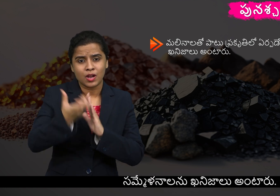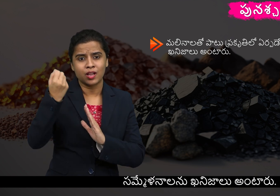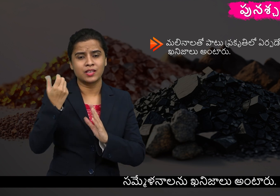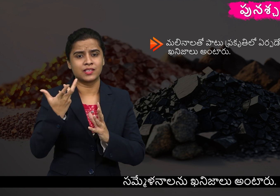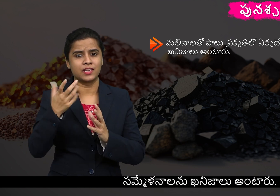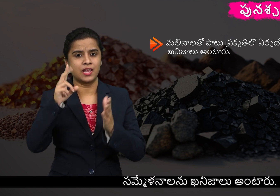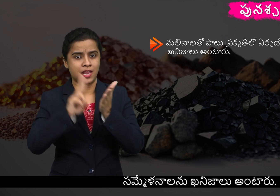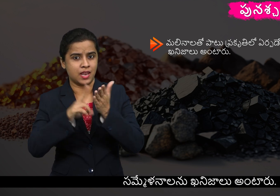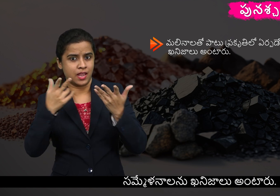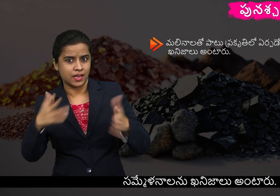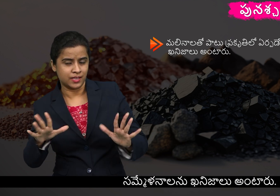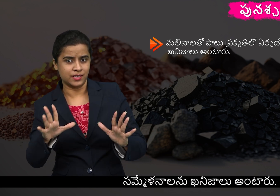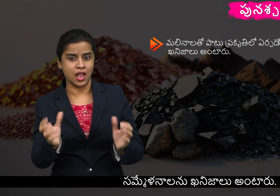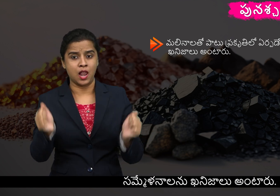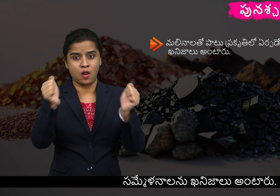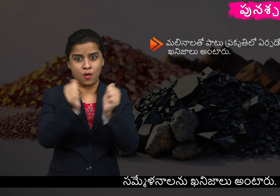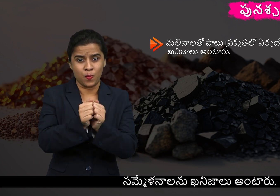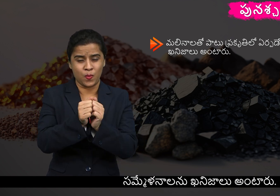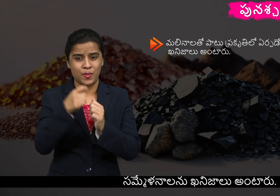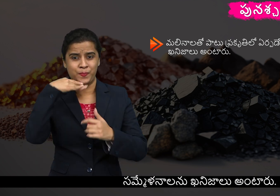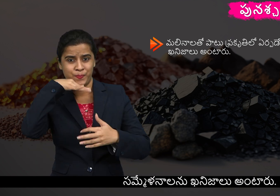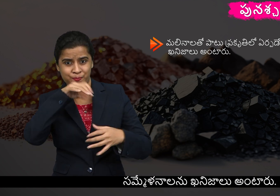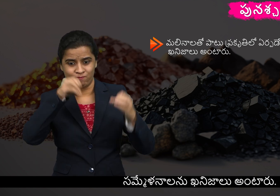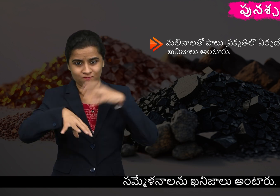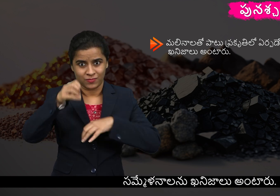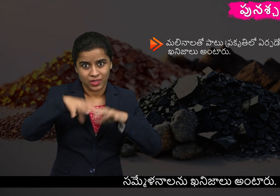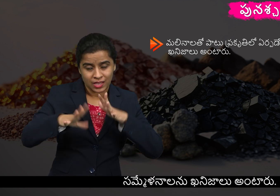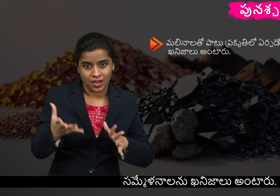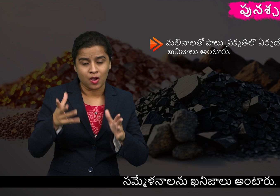లోహాల సమ్మేళనాలను ఖనిజాలు అంటారు.